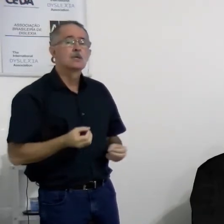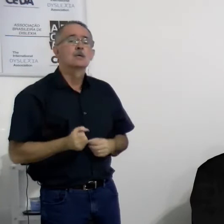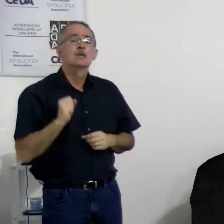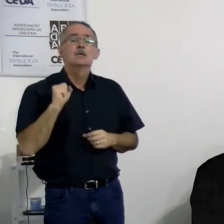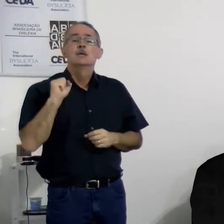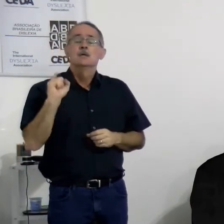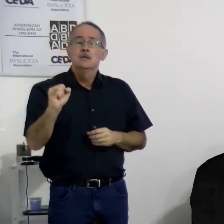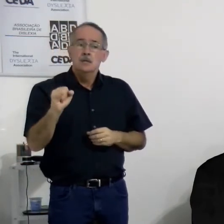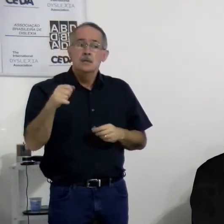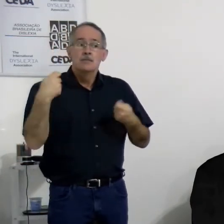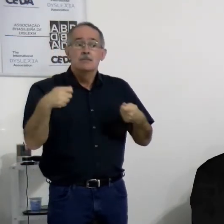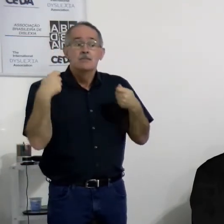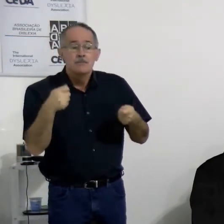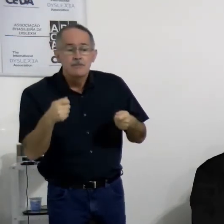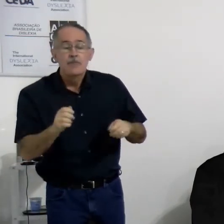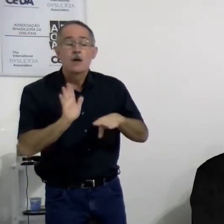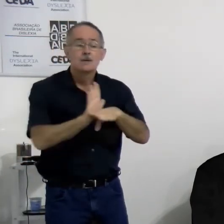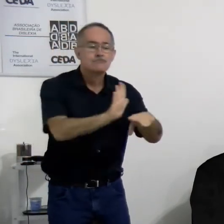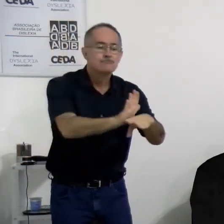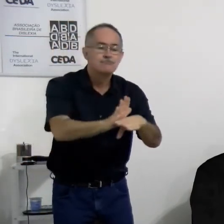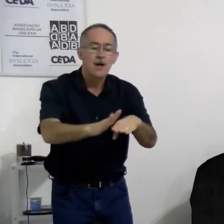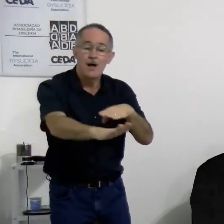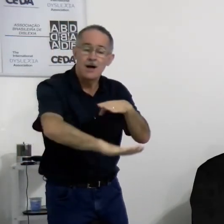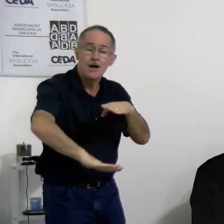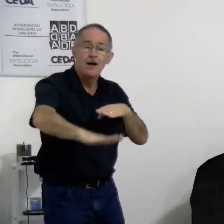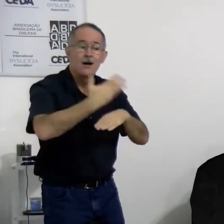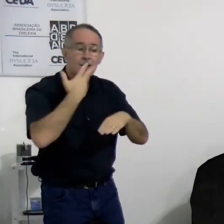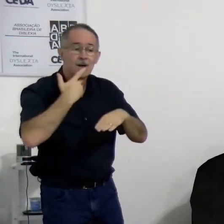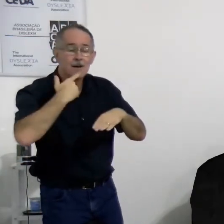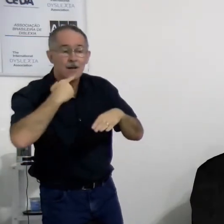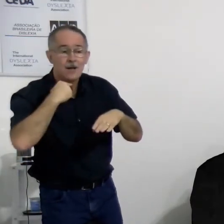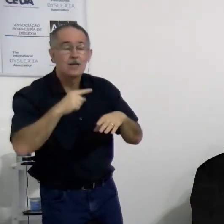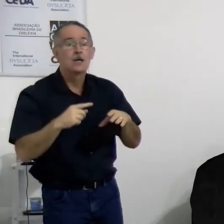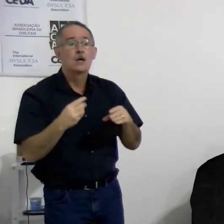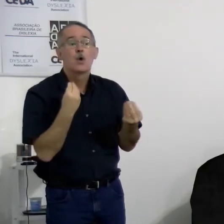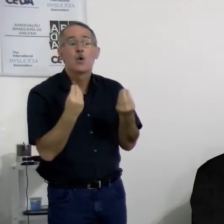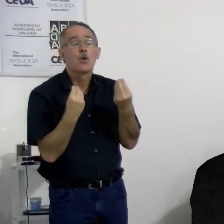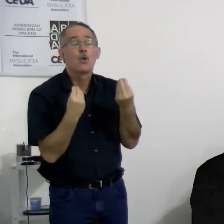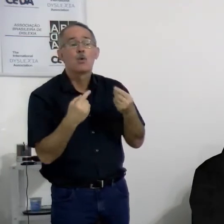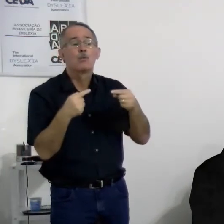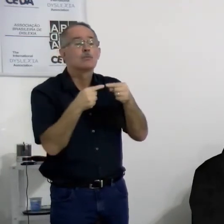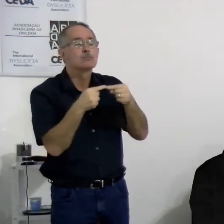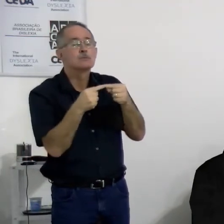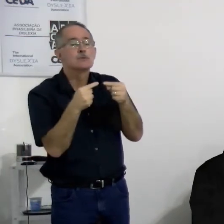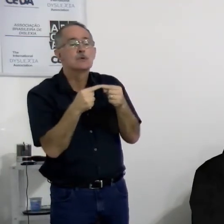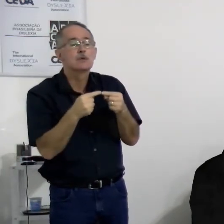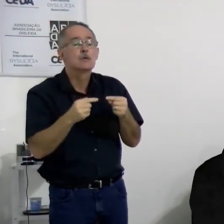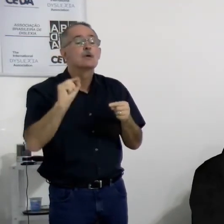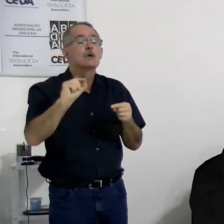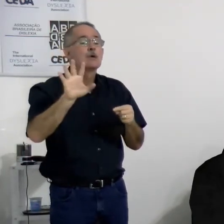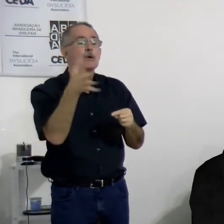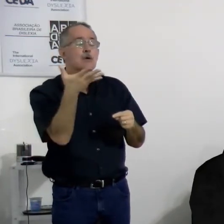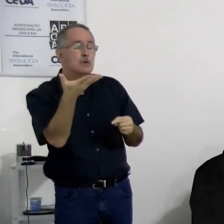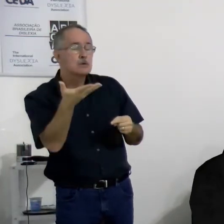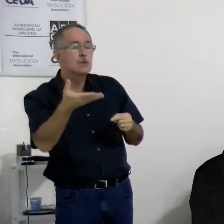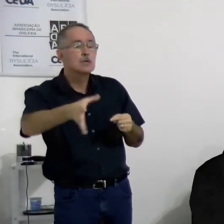Se a necessidade de intervenção precoce está relacionada com a demanda de atividades e de informações